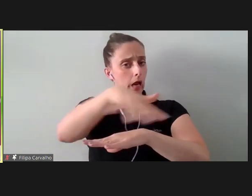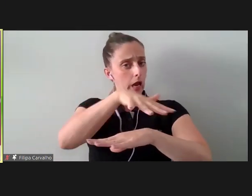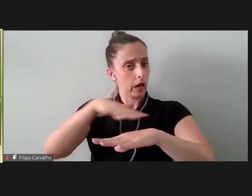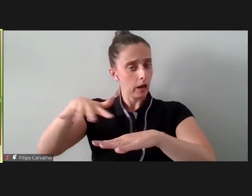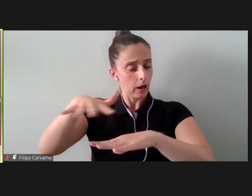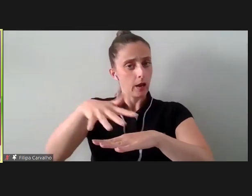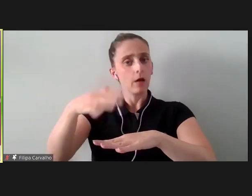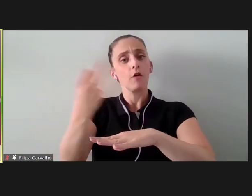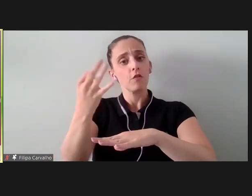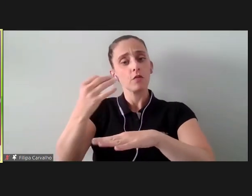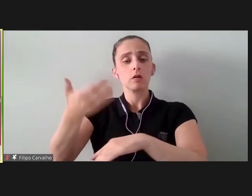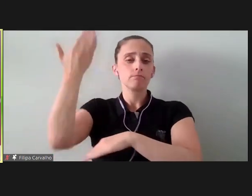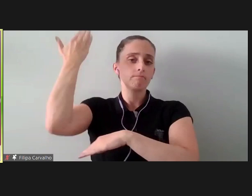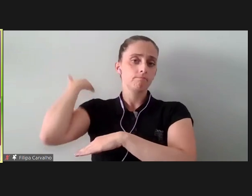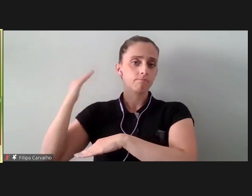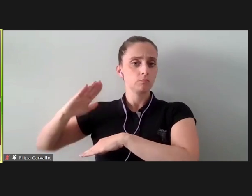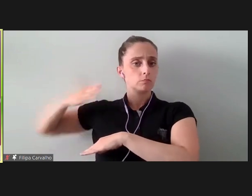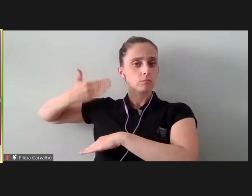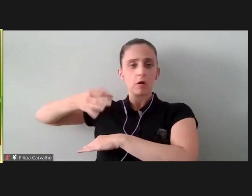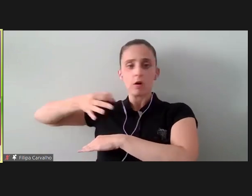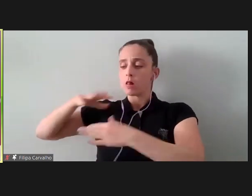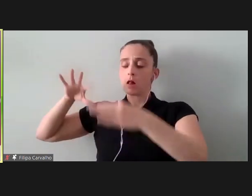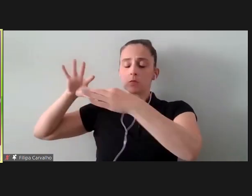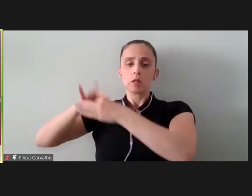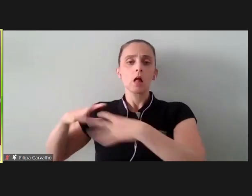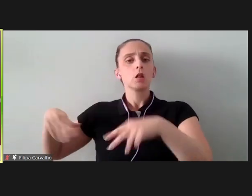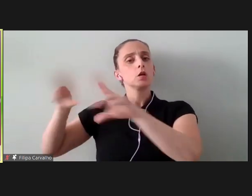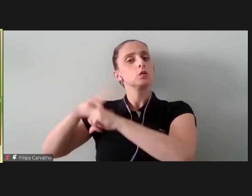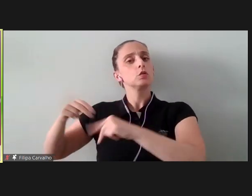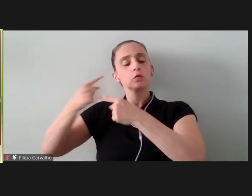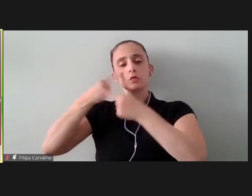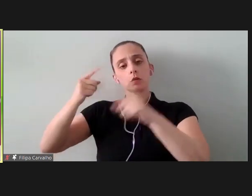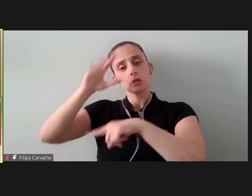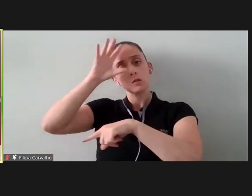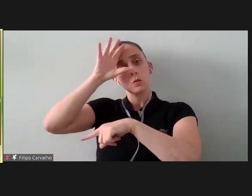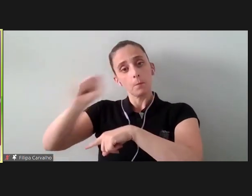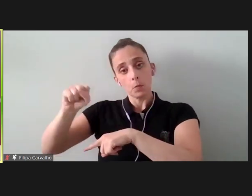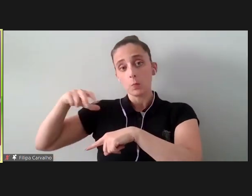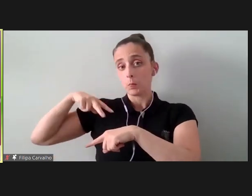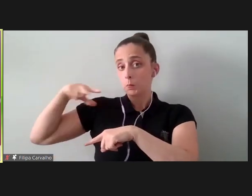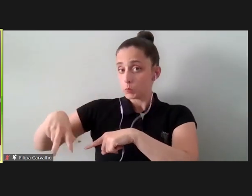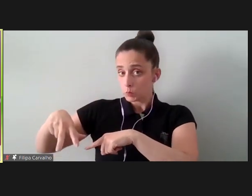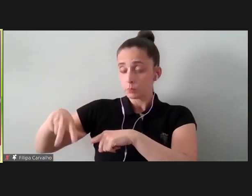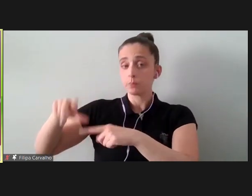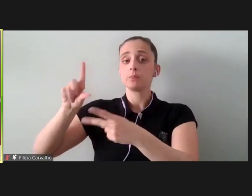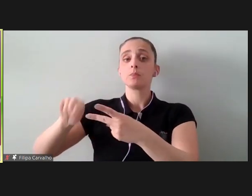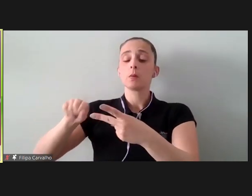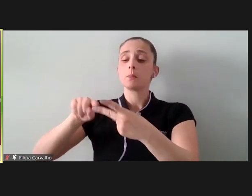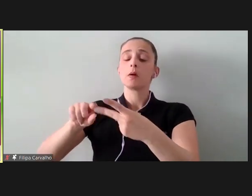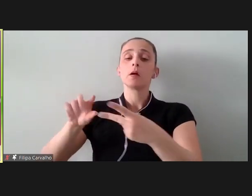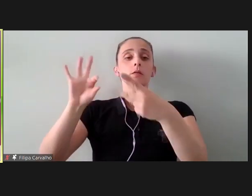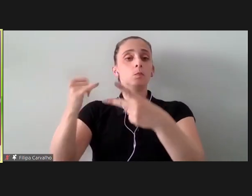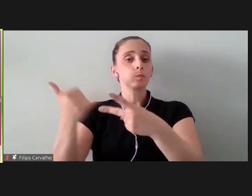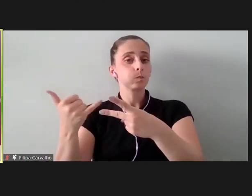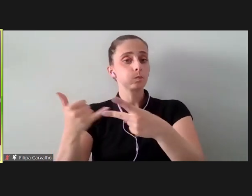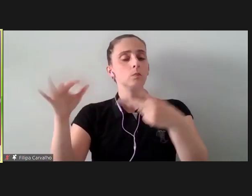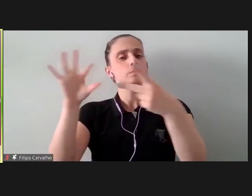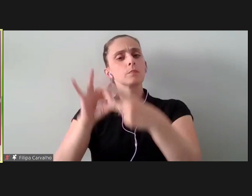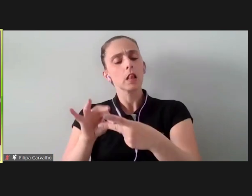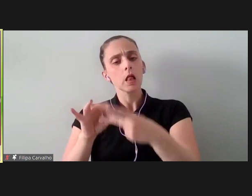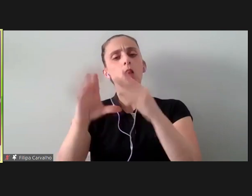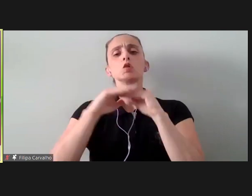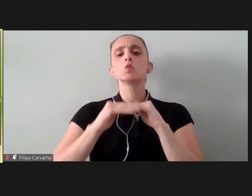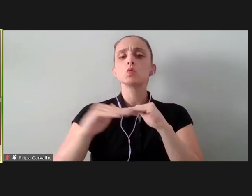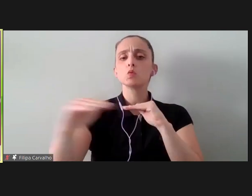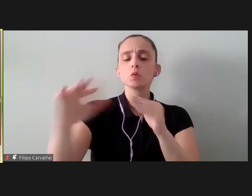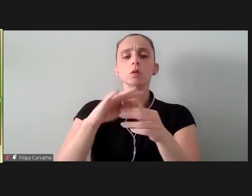tivemos um primeiro momento em que falámos sobre a inovação pública em português, um segundo em que relacionámos o tema com a sustentabilidade na gestão e